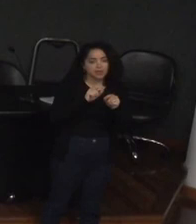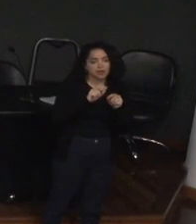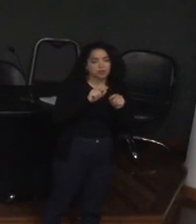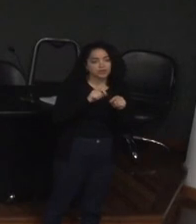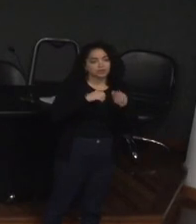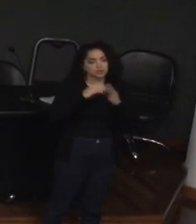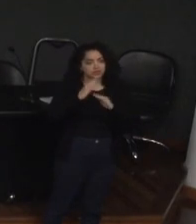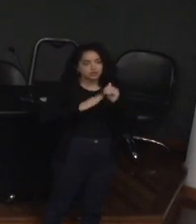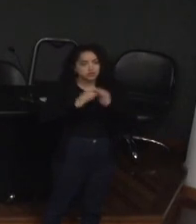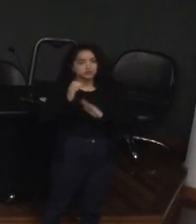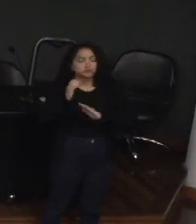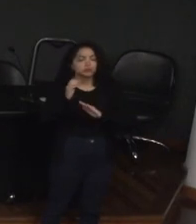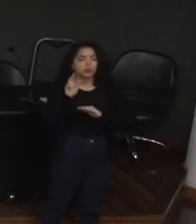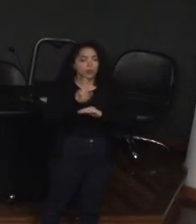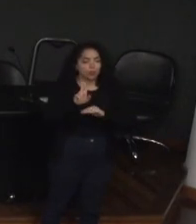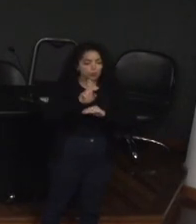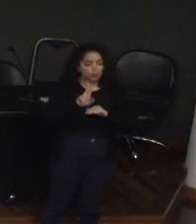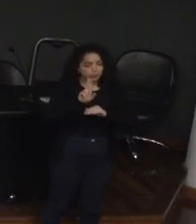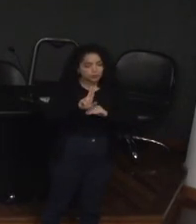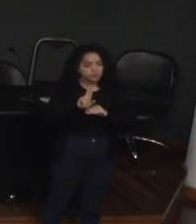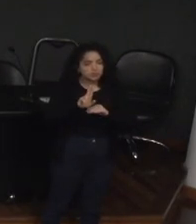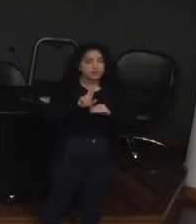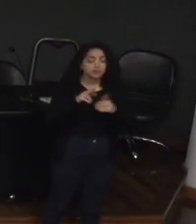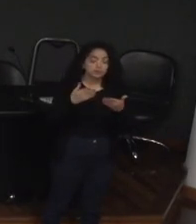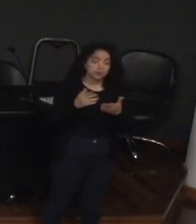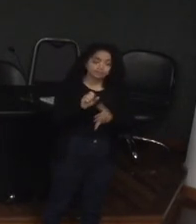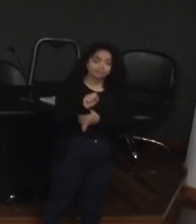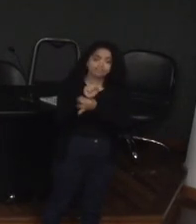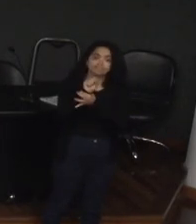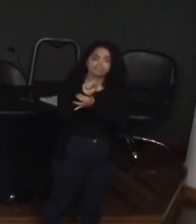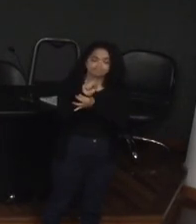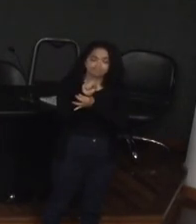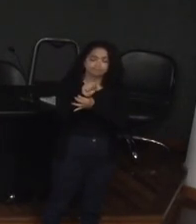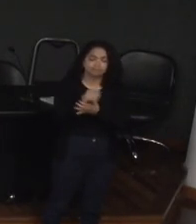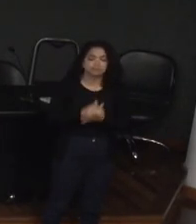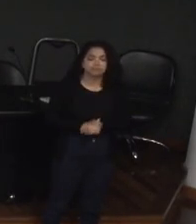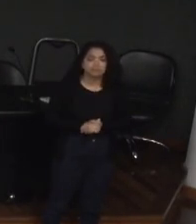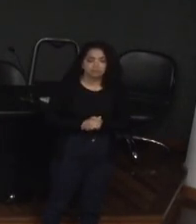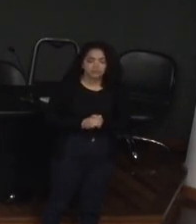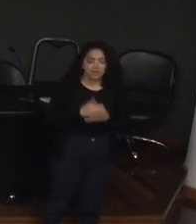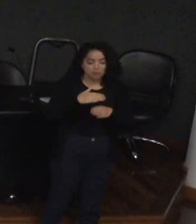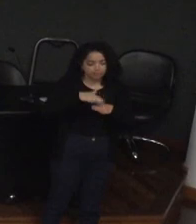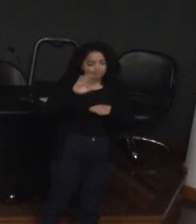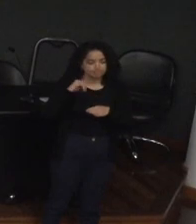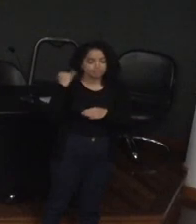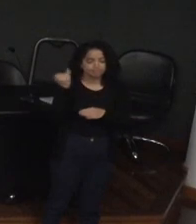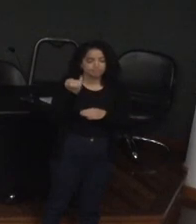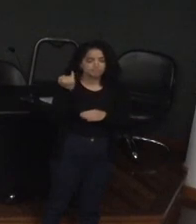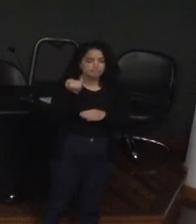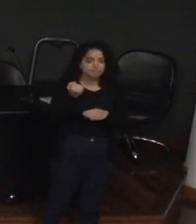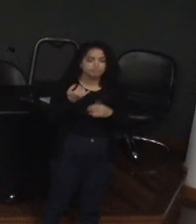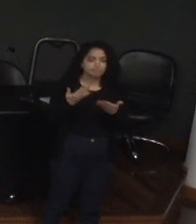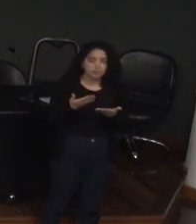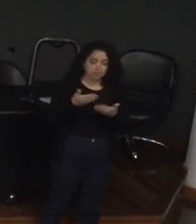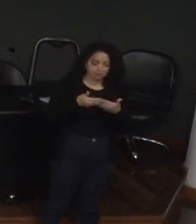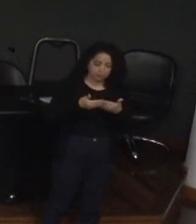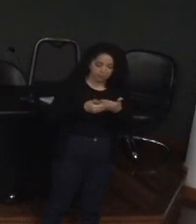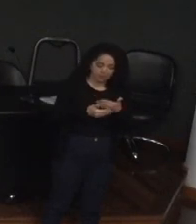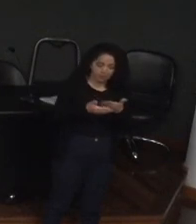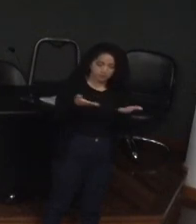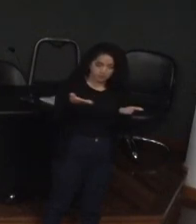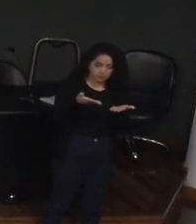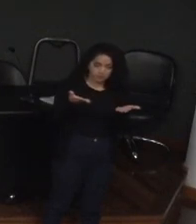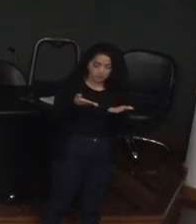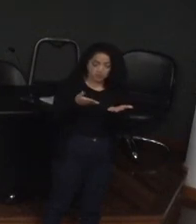nossa metodologia e é uma matriz que serve para garantir essa segurança. Isso é o mais importante. Então, a partir de agora,